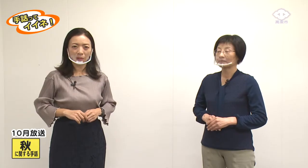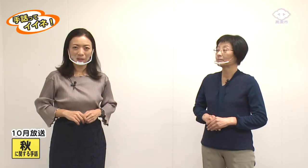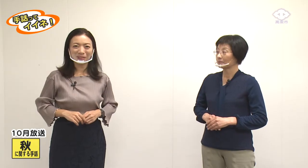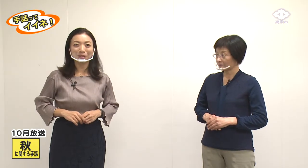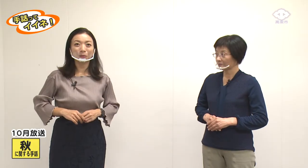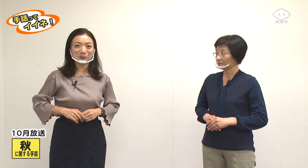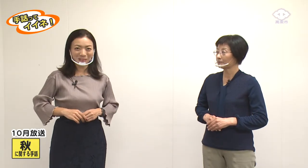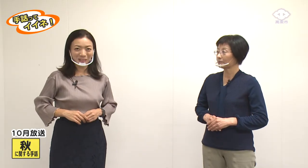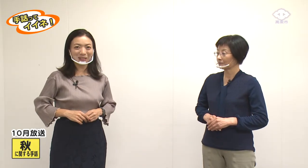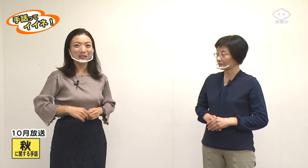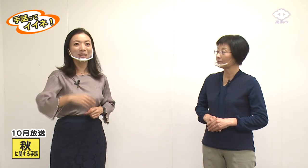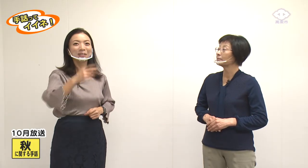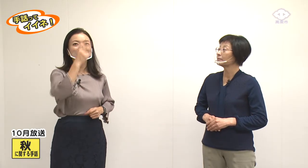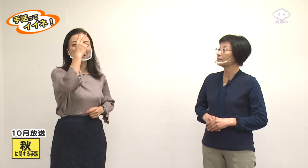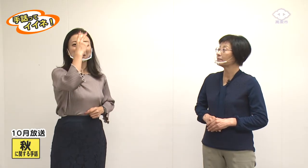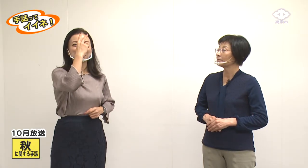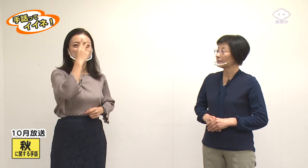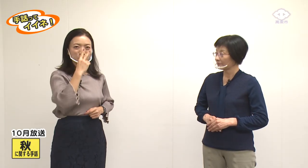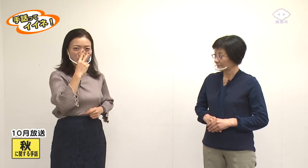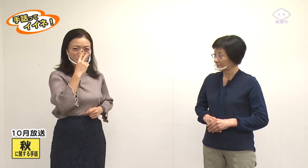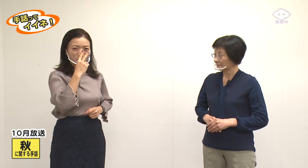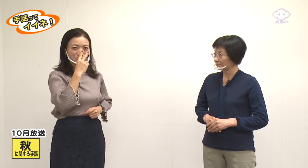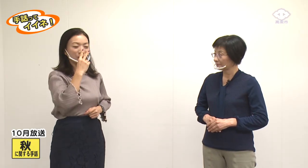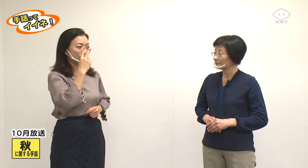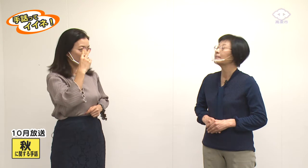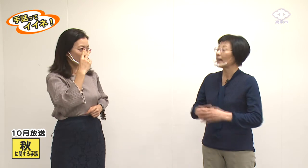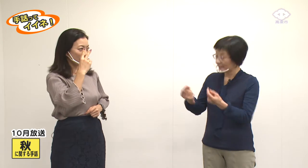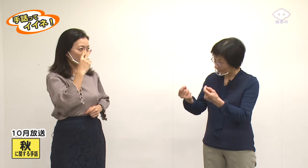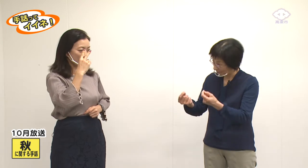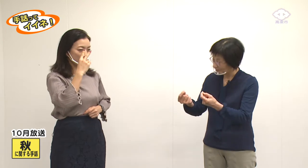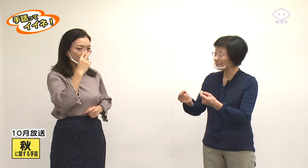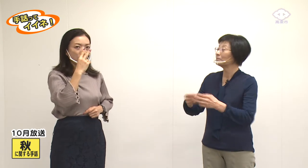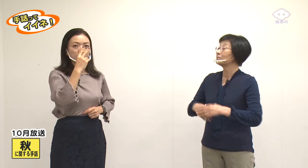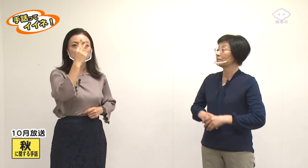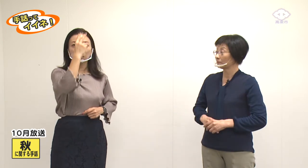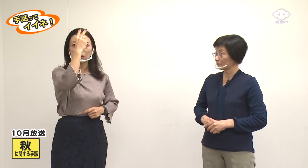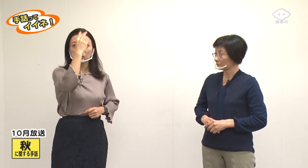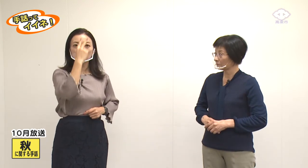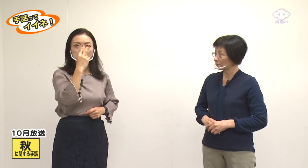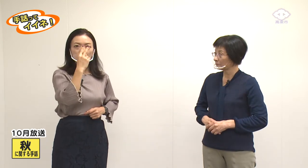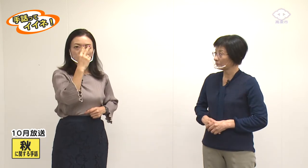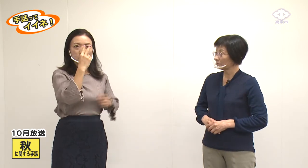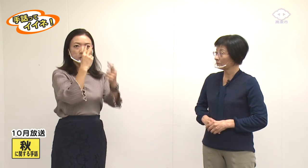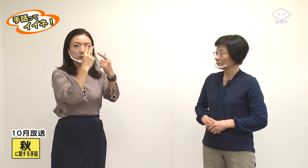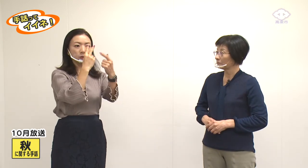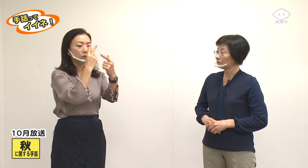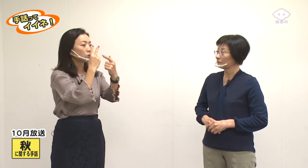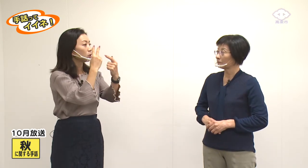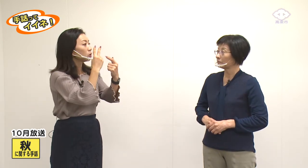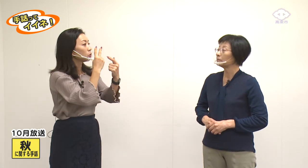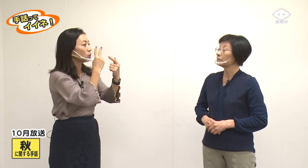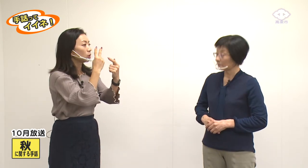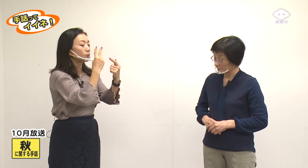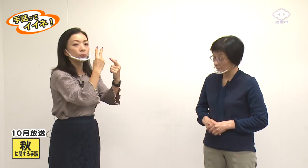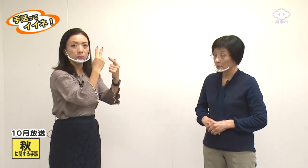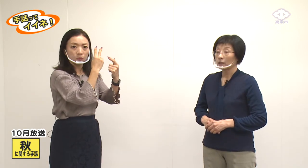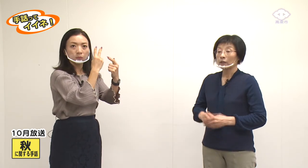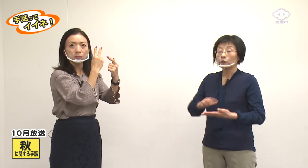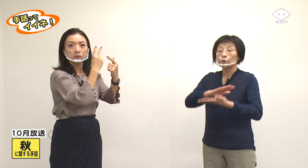はい、やってみますね。芸術ですね。 はい、 はい、幅さん、なぜこの手の形なんでしょうか。